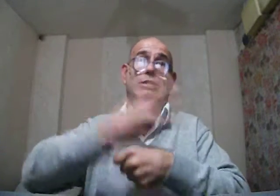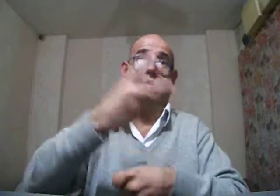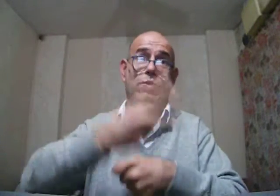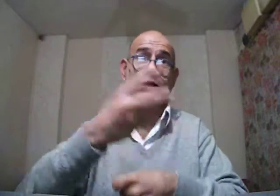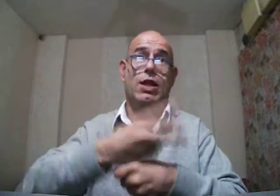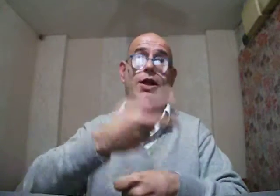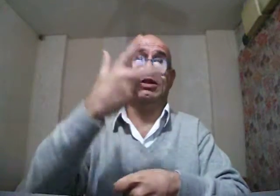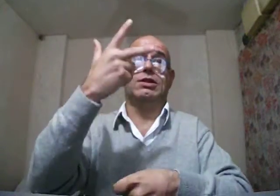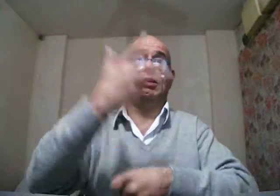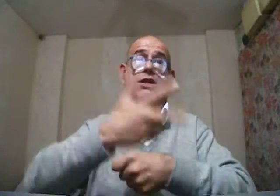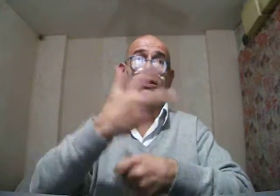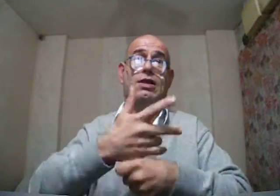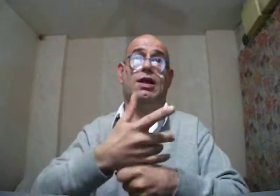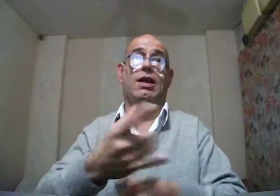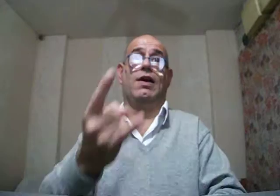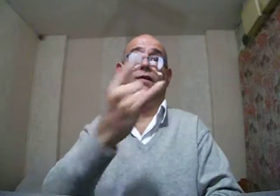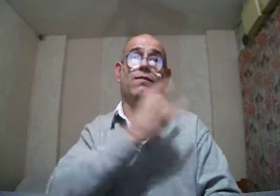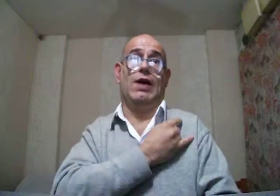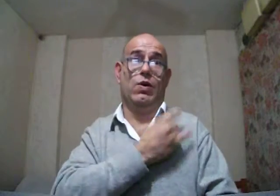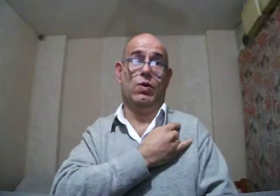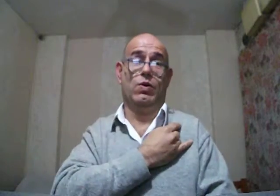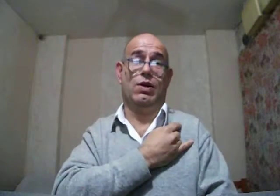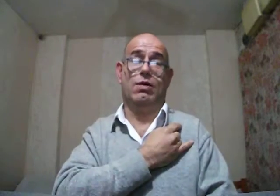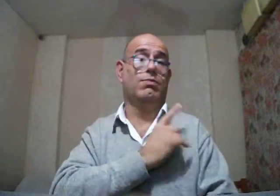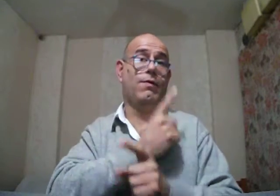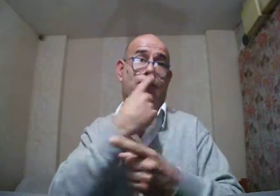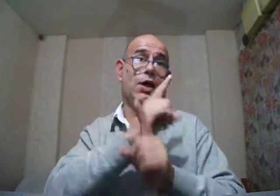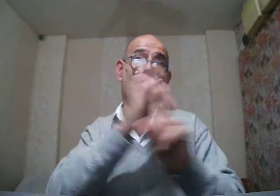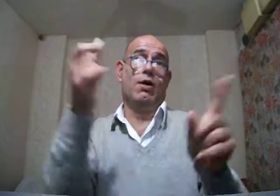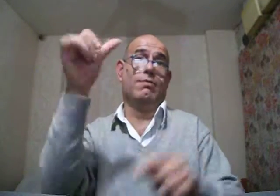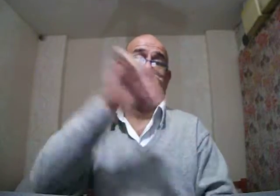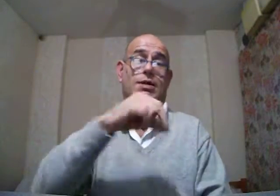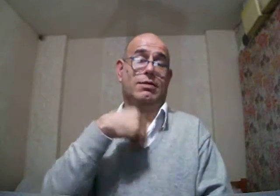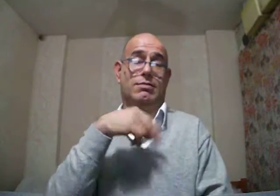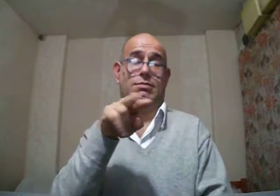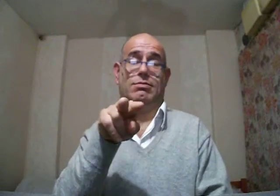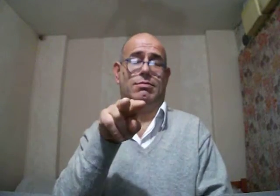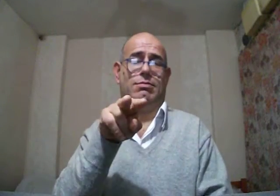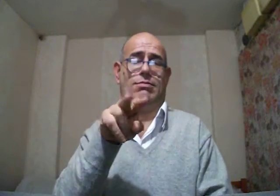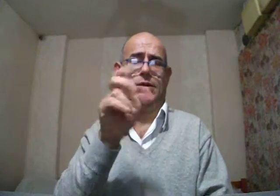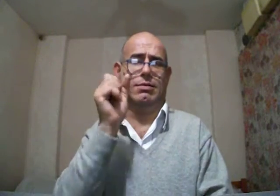Por la revolución de la vida. Vamos a pelear por nuestra generación.